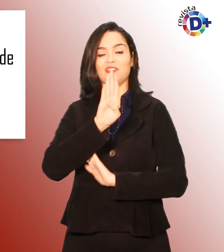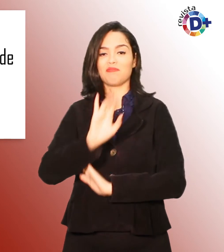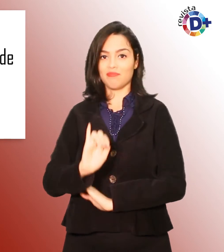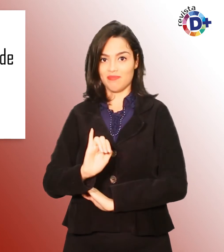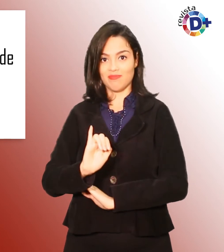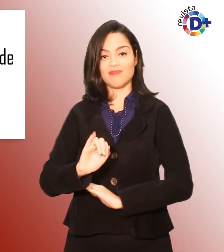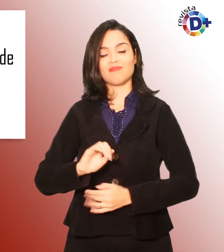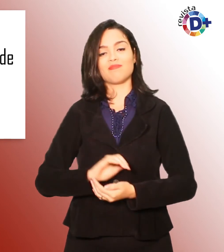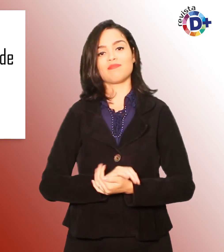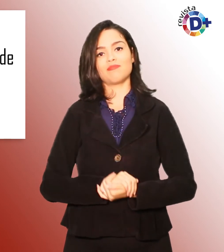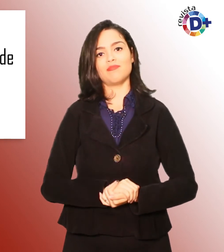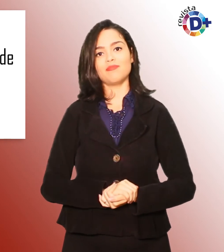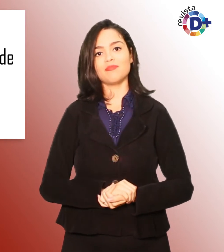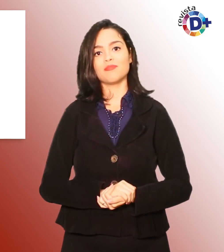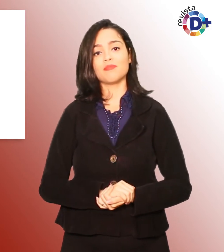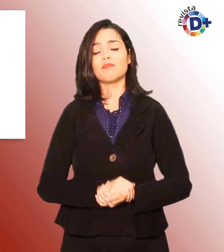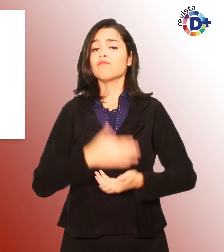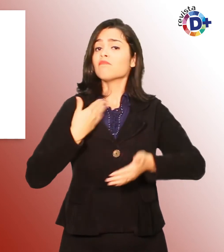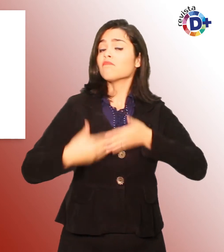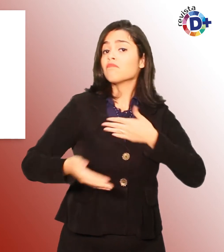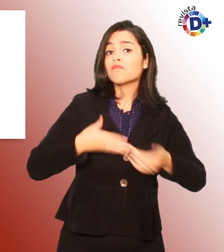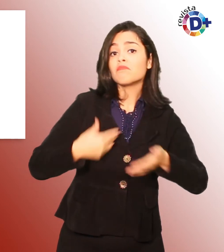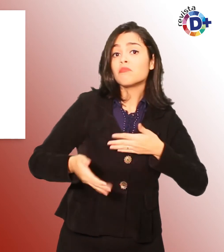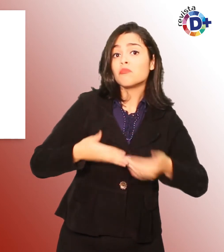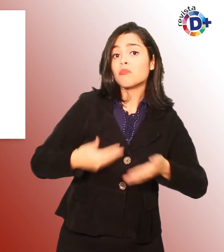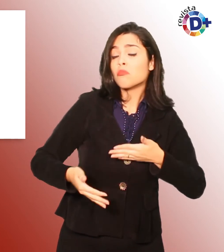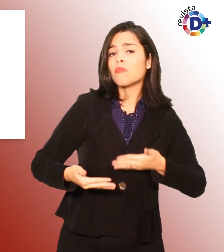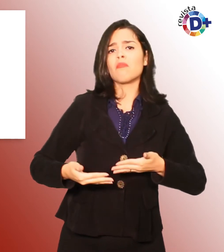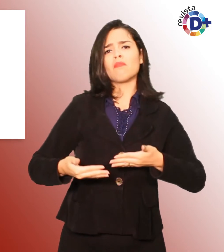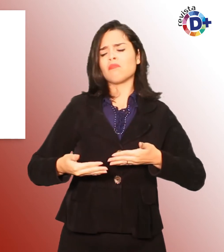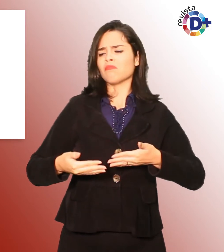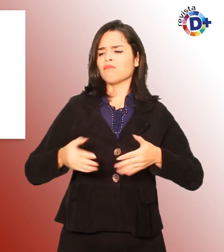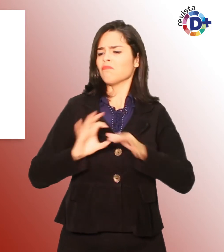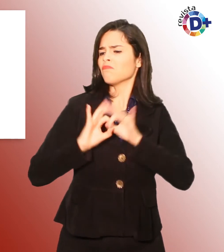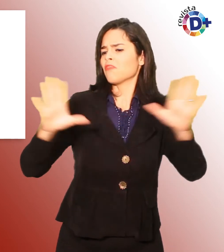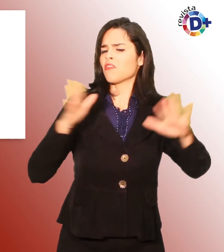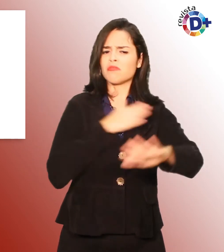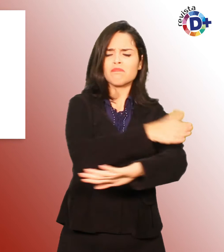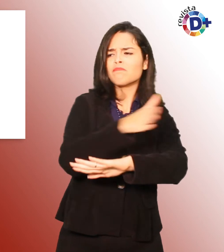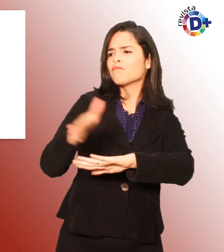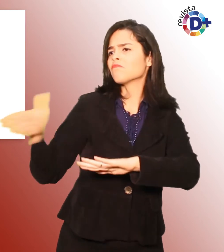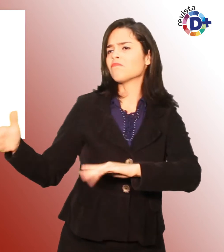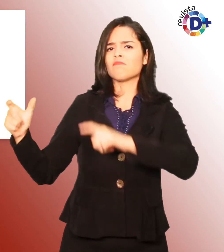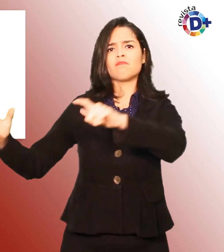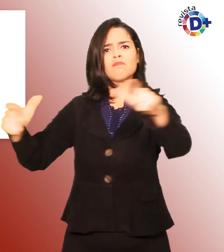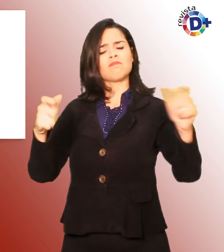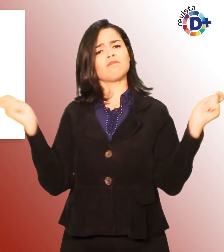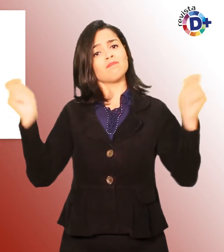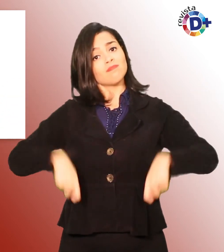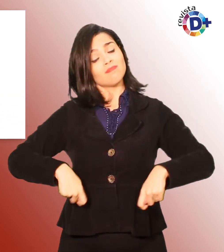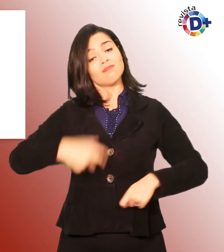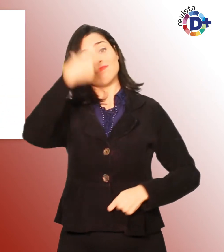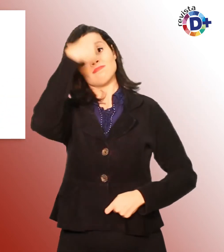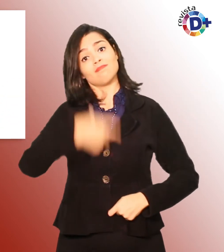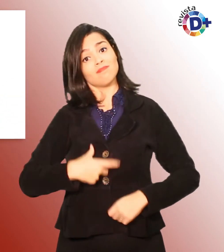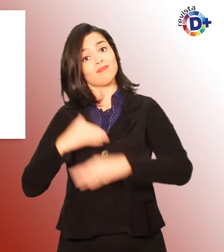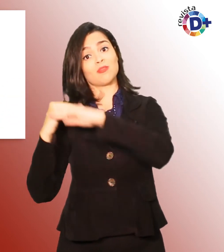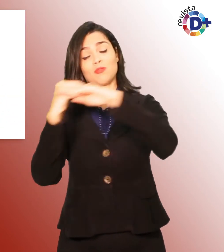deficiência independente e igualitária afirma marcia aparecida martins